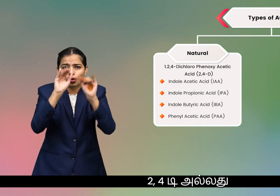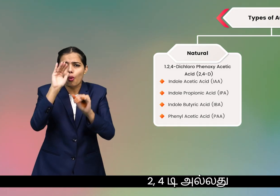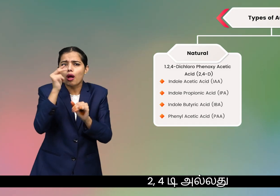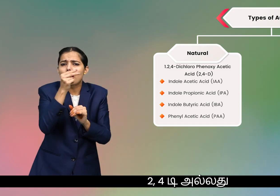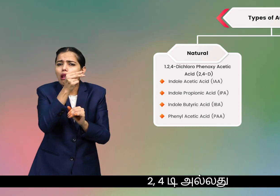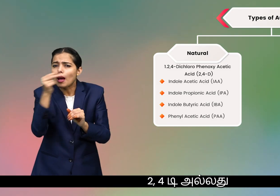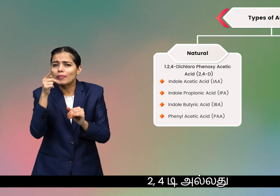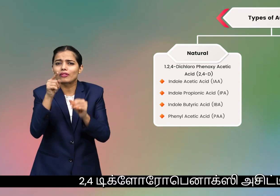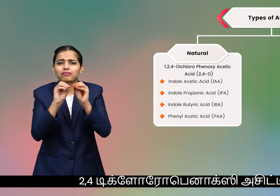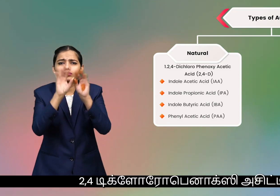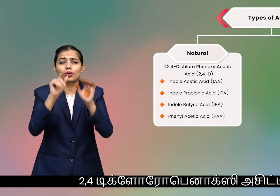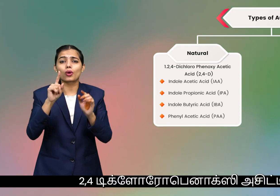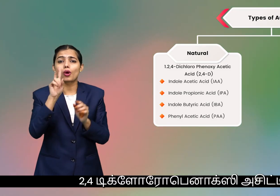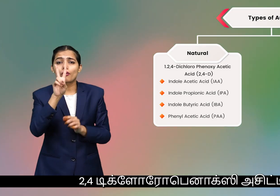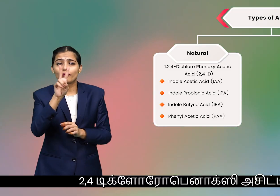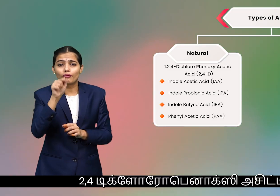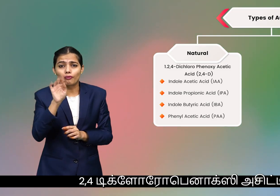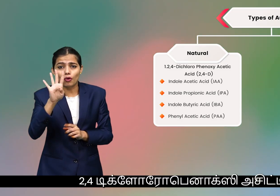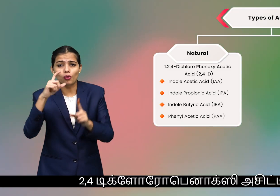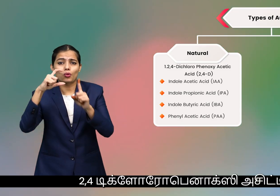2,4-D அல்லது